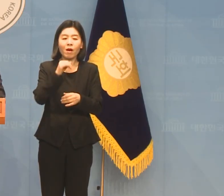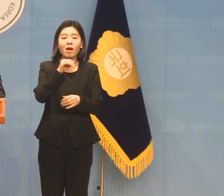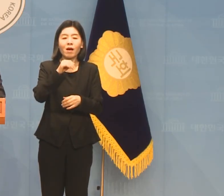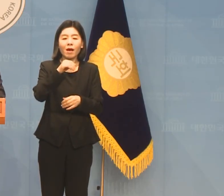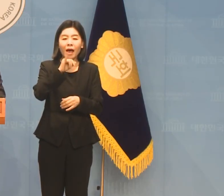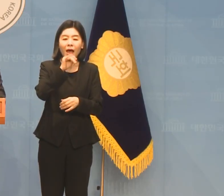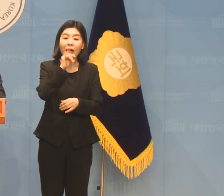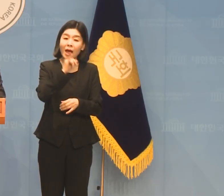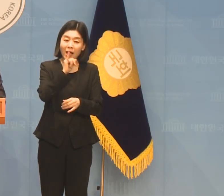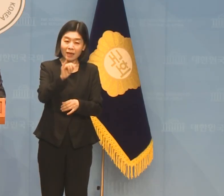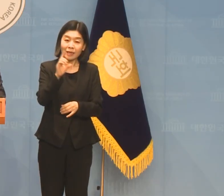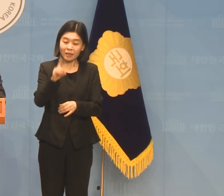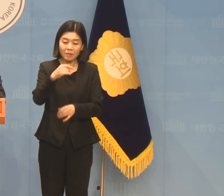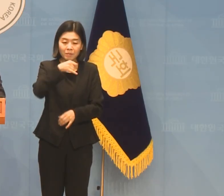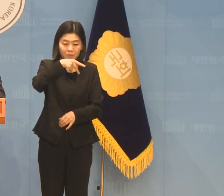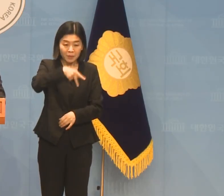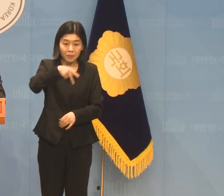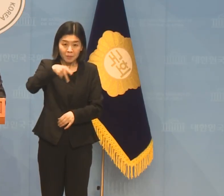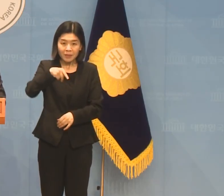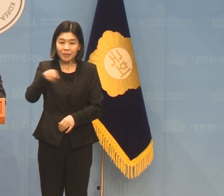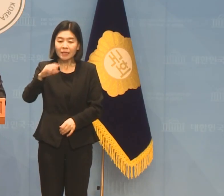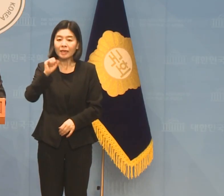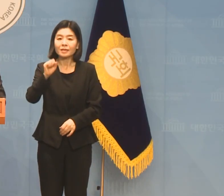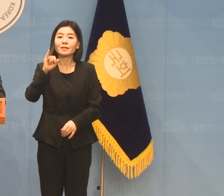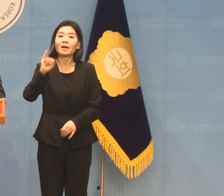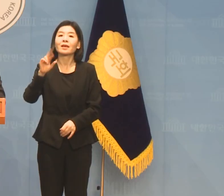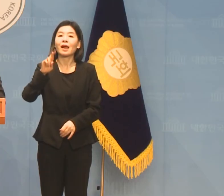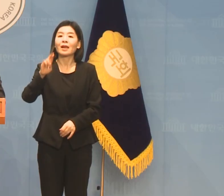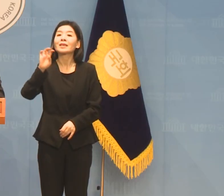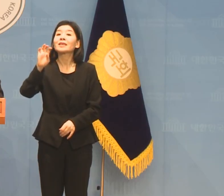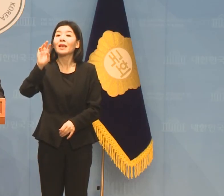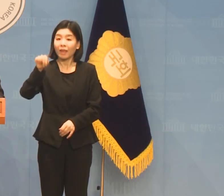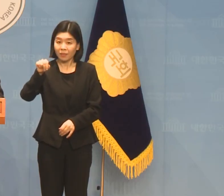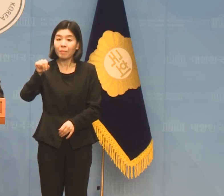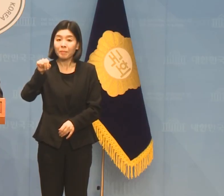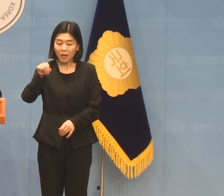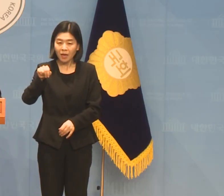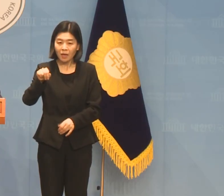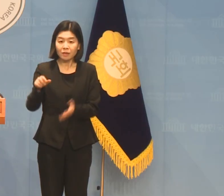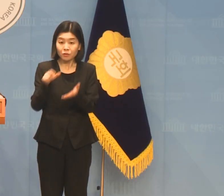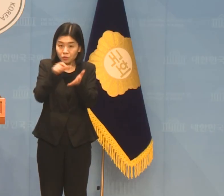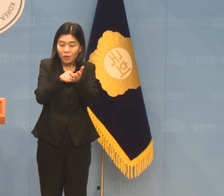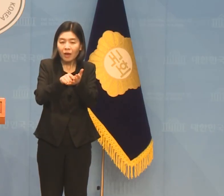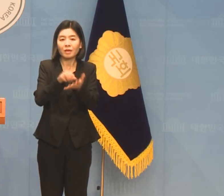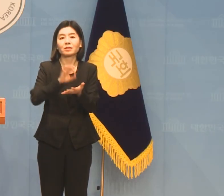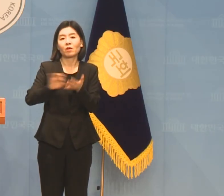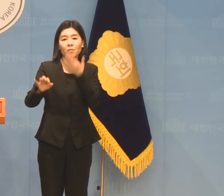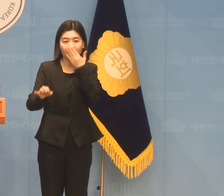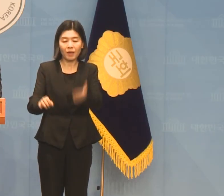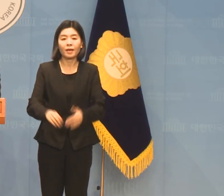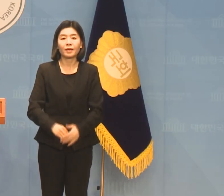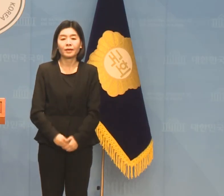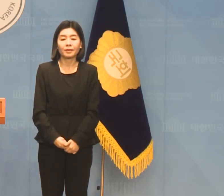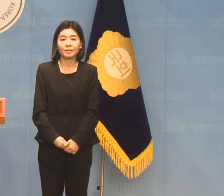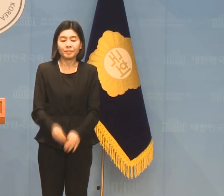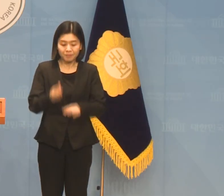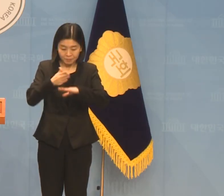사이렌 검색 후 채널 추가를 통해 이용이 가능합니다. 감사합니다.